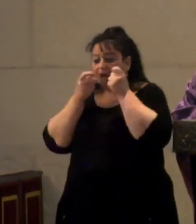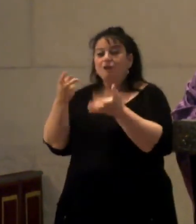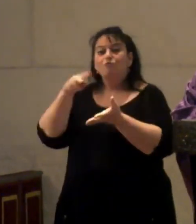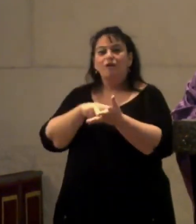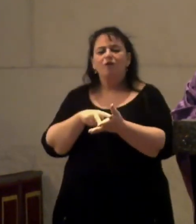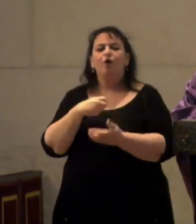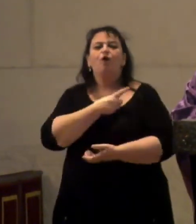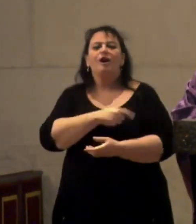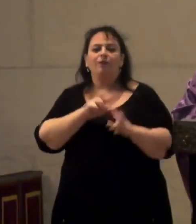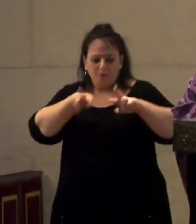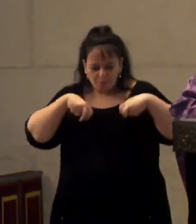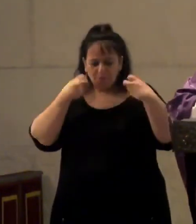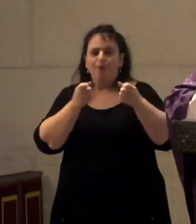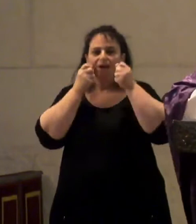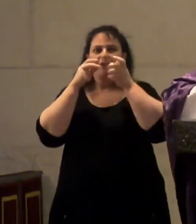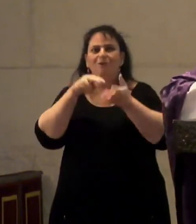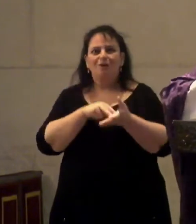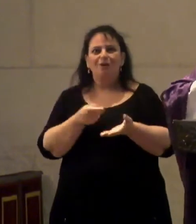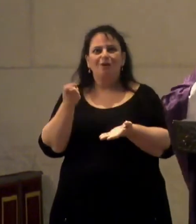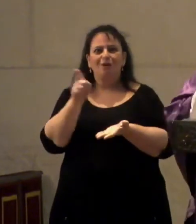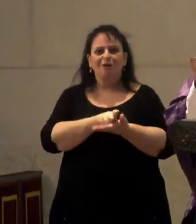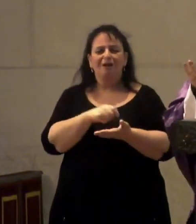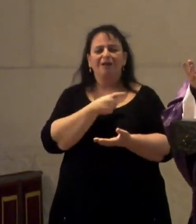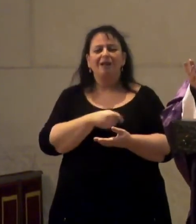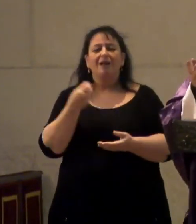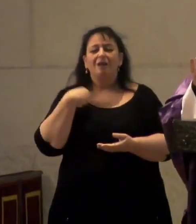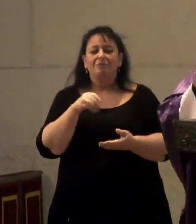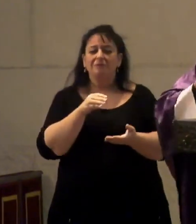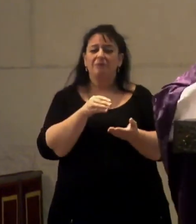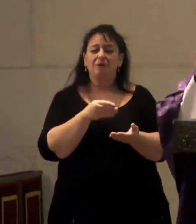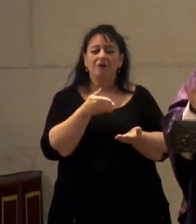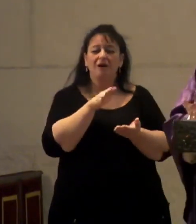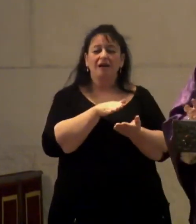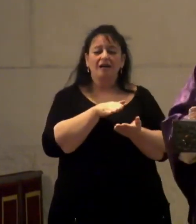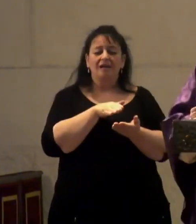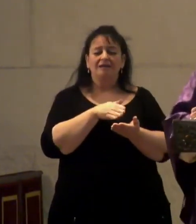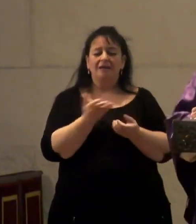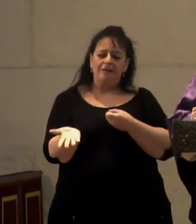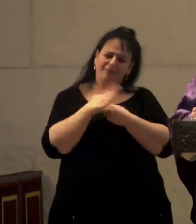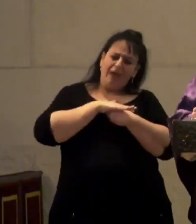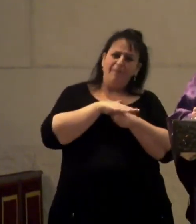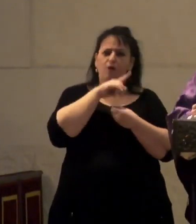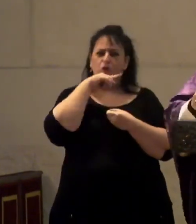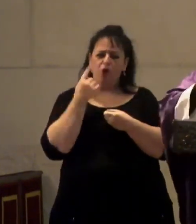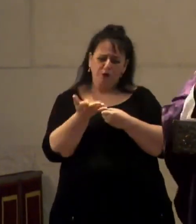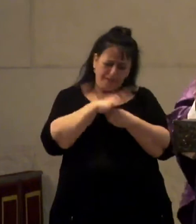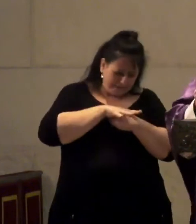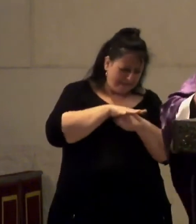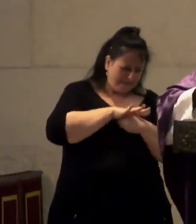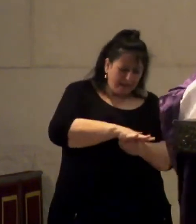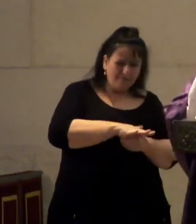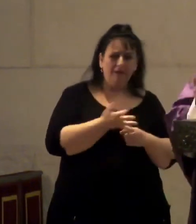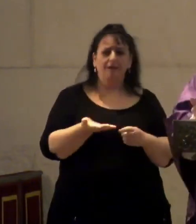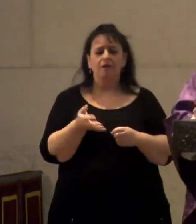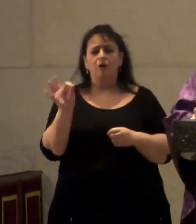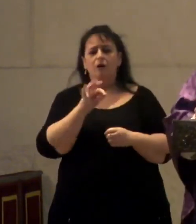corazón. Los que han quedado sepultados de alguna manera por el dolor, los que han quedado sepultados